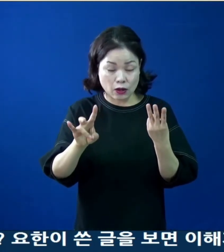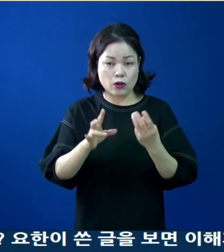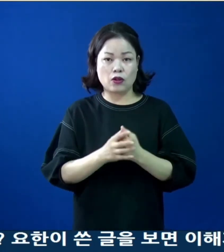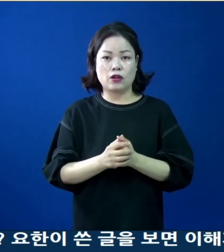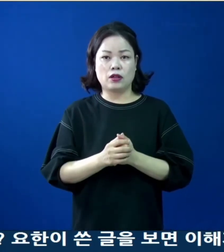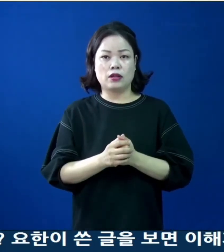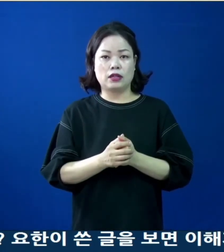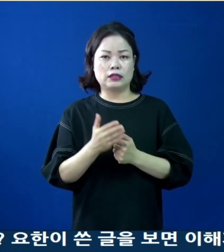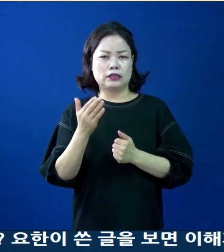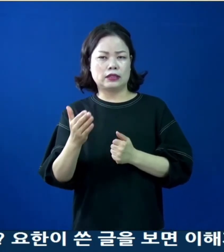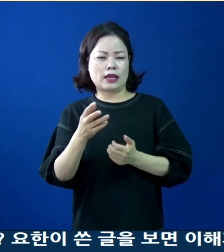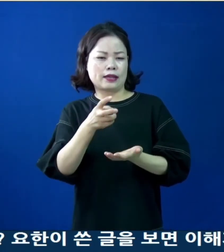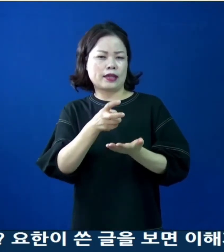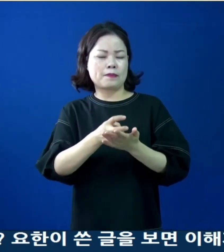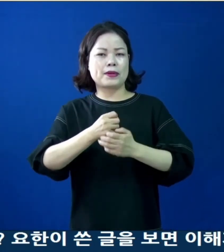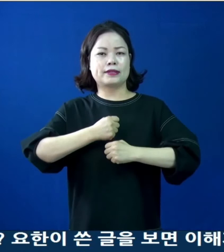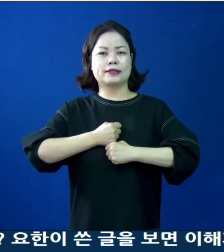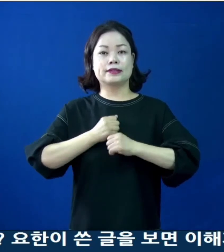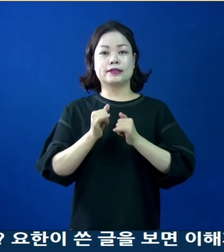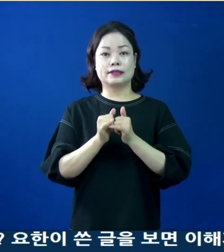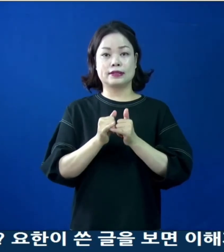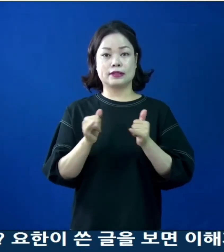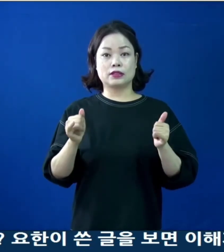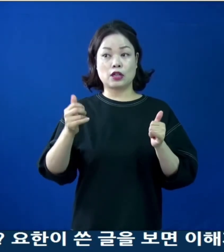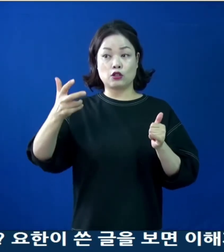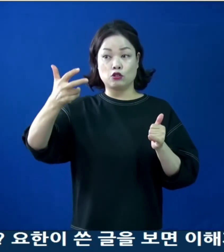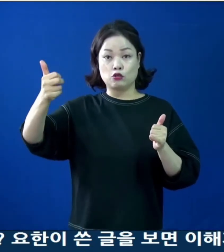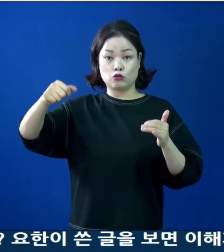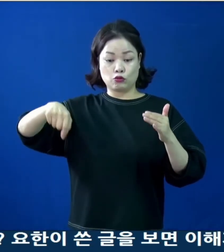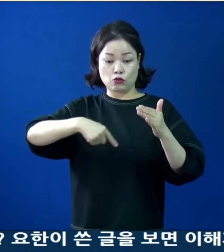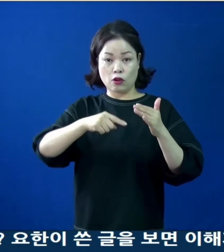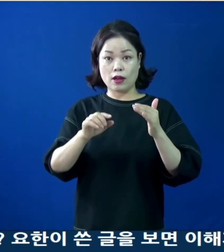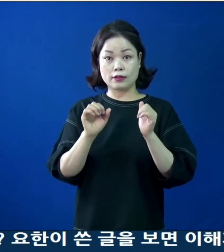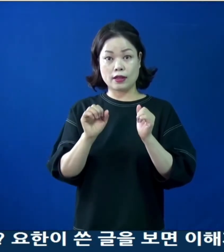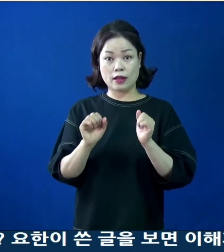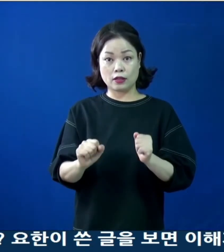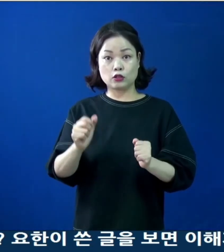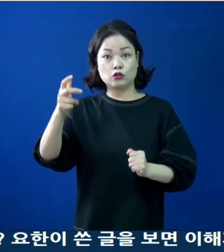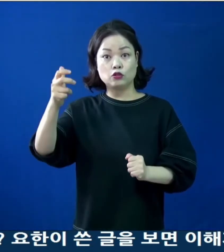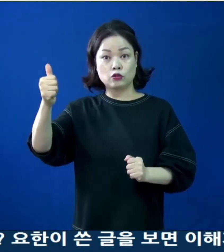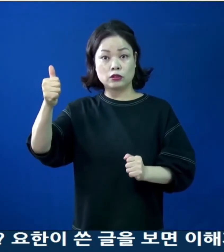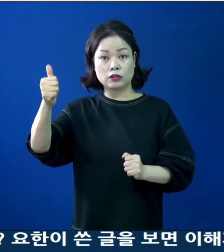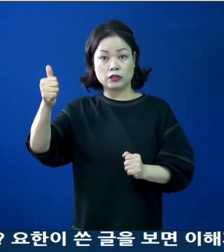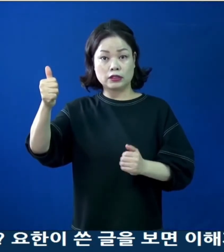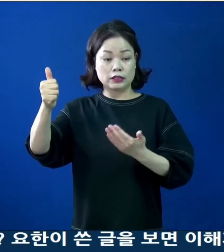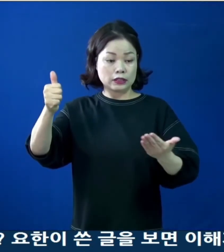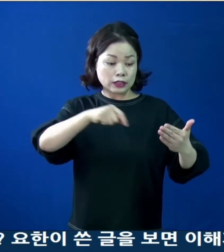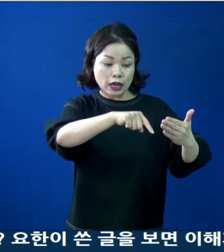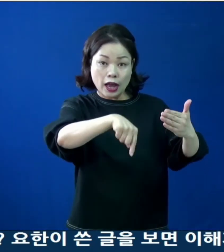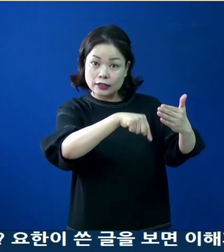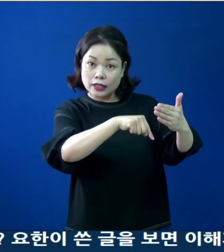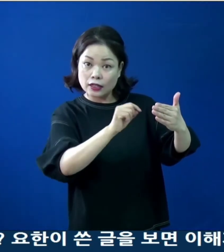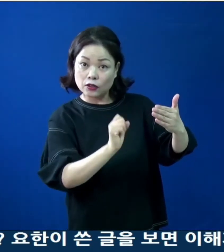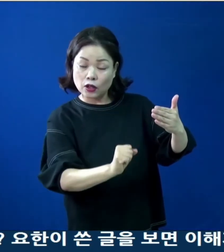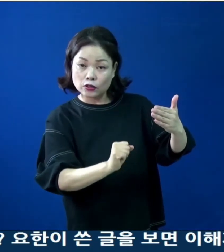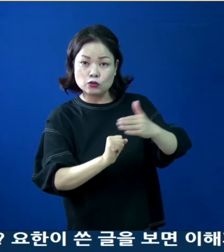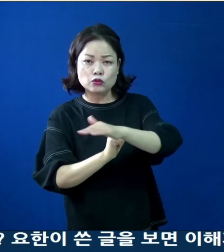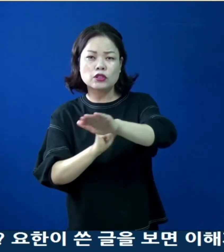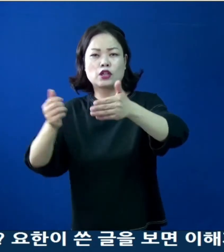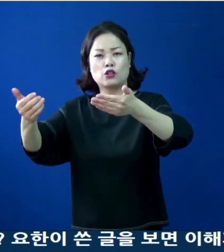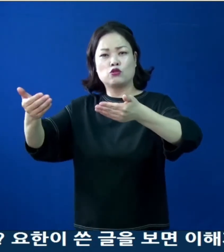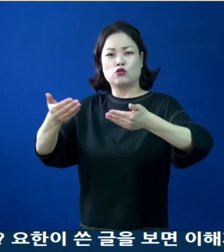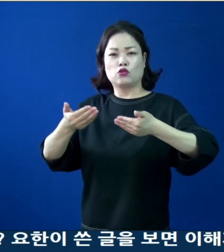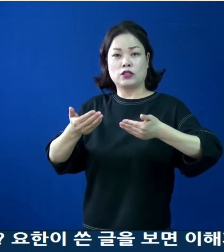시작. 그의 계명을 지키는 자는 주 안에 거하고 주는 그의 안에 거하시나니 우리에게